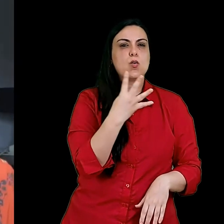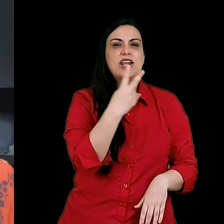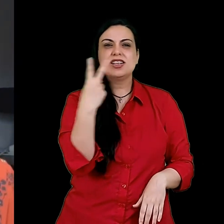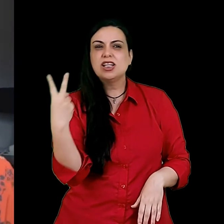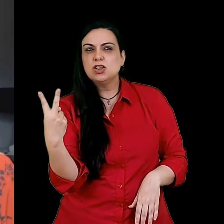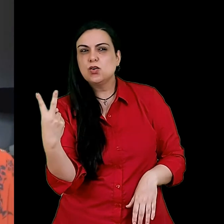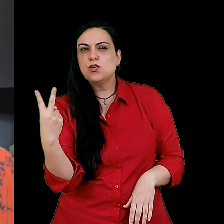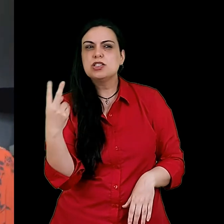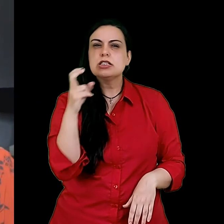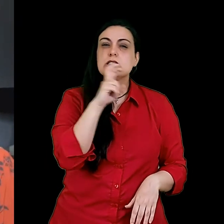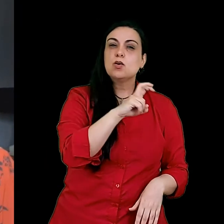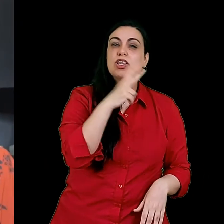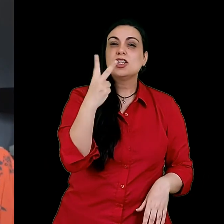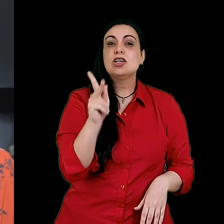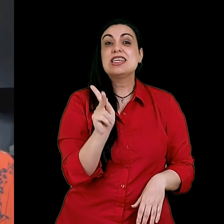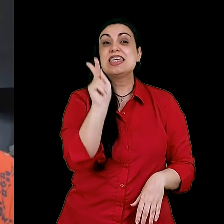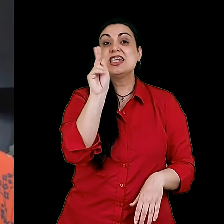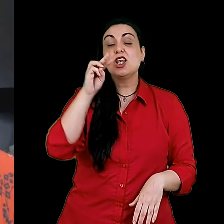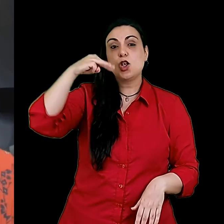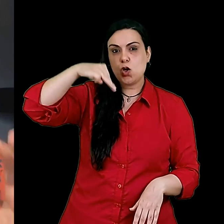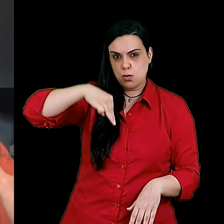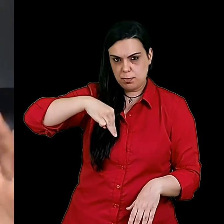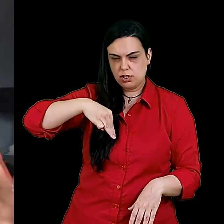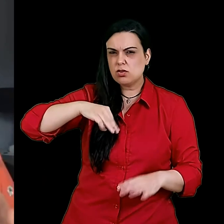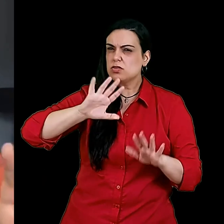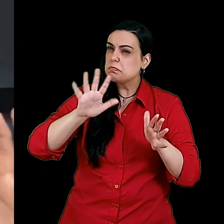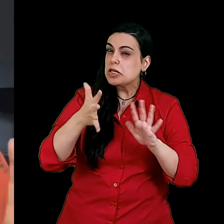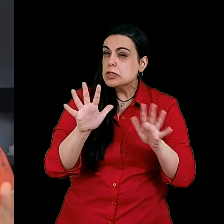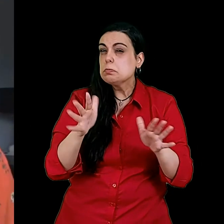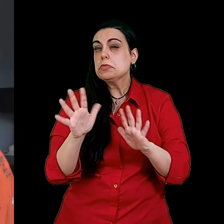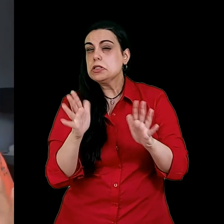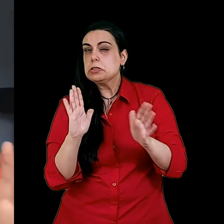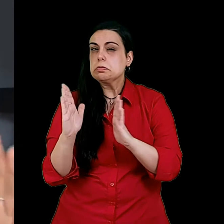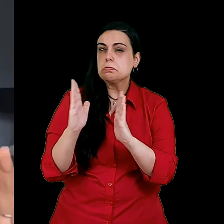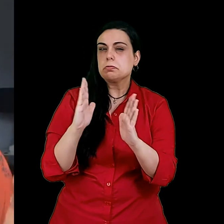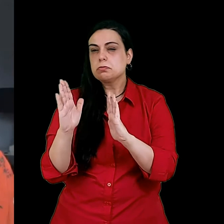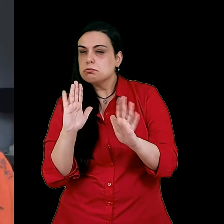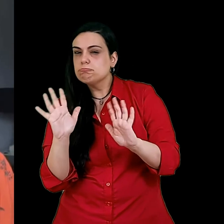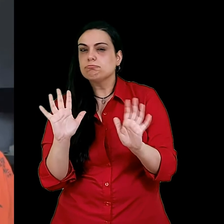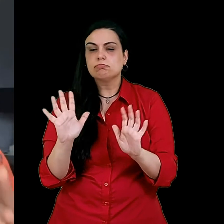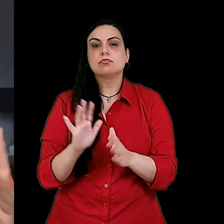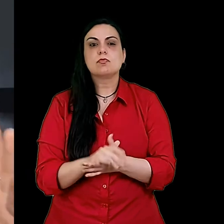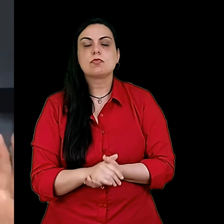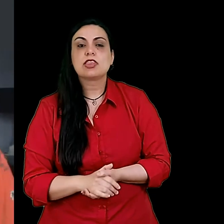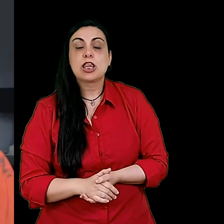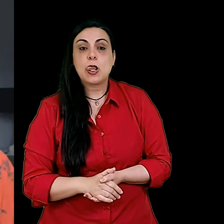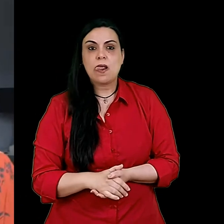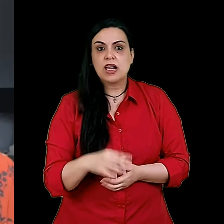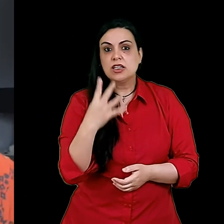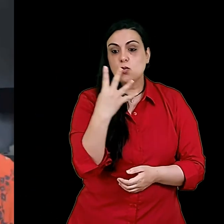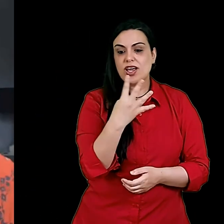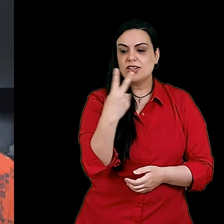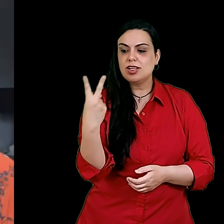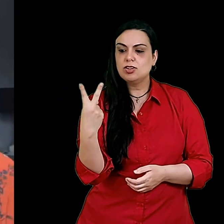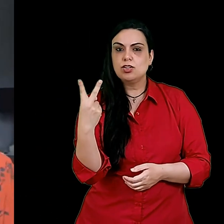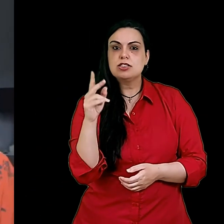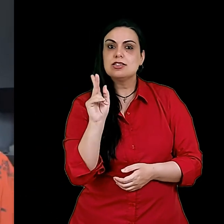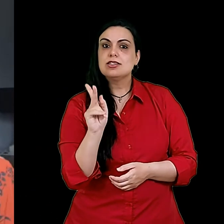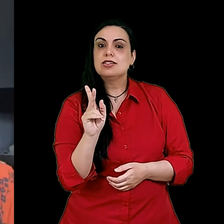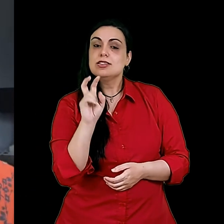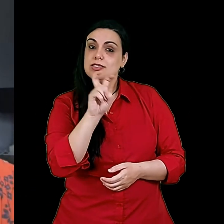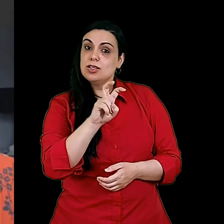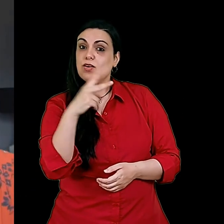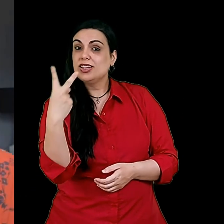não me engano, entre 42 e 52 quilômetros, alguma coisa assim. Eu estou errando aí por uma margem de 10, se eu estiver